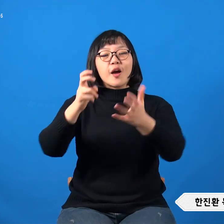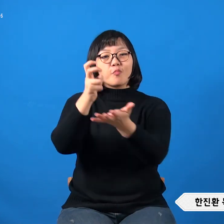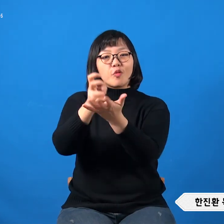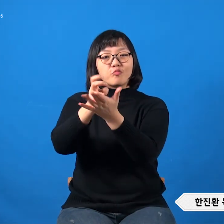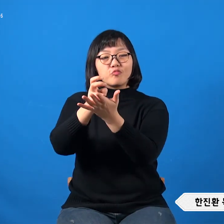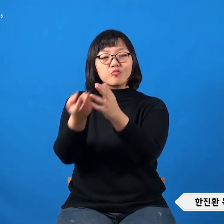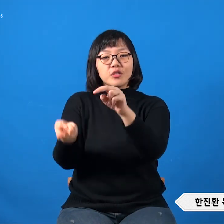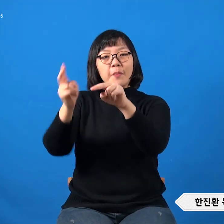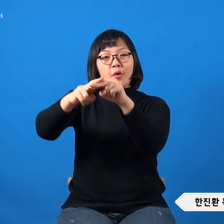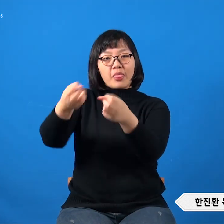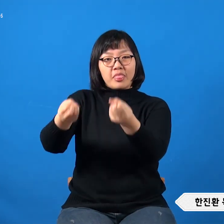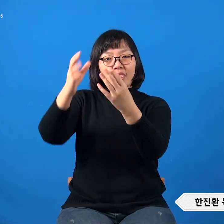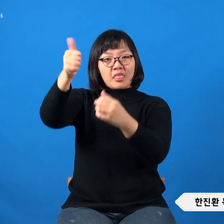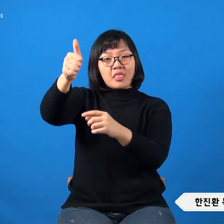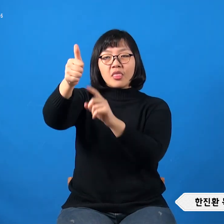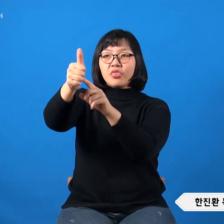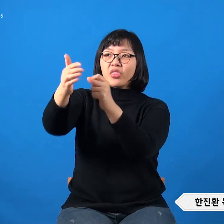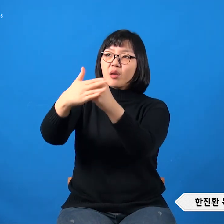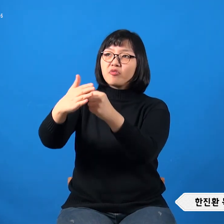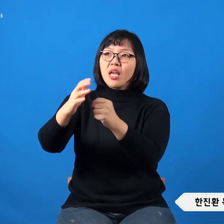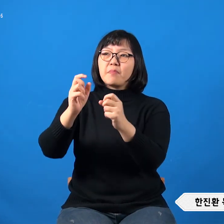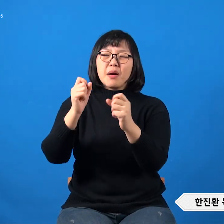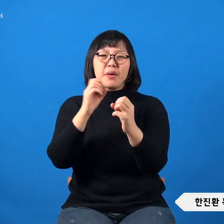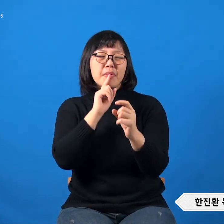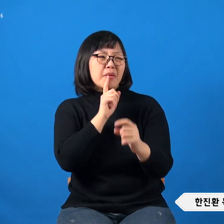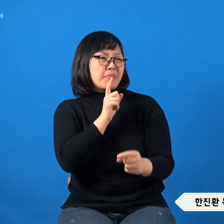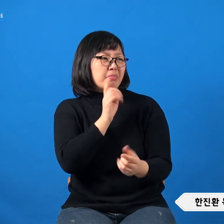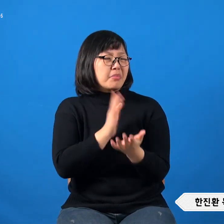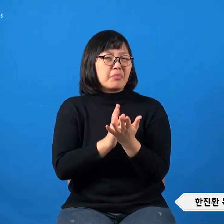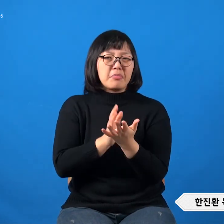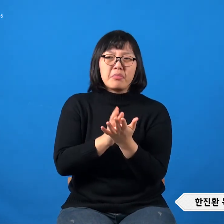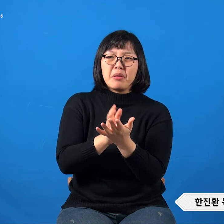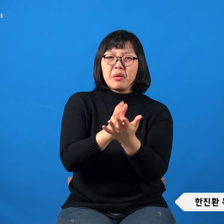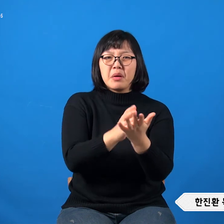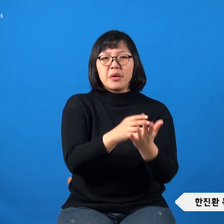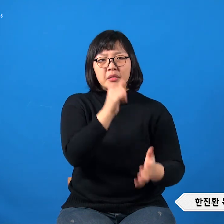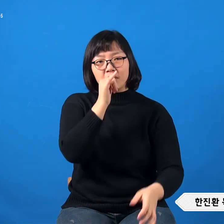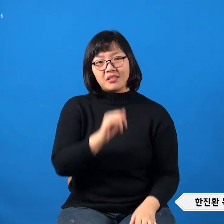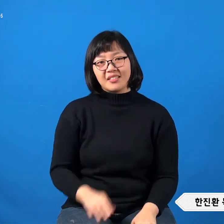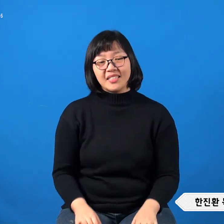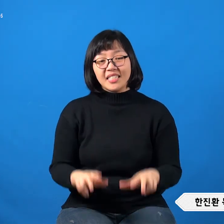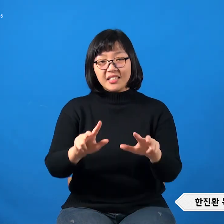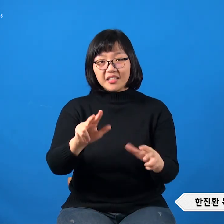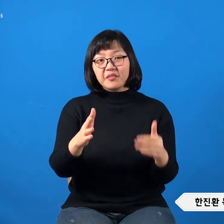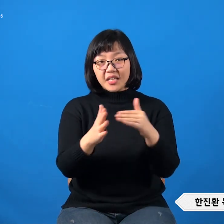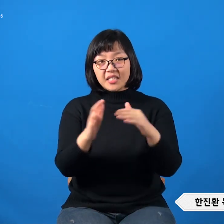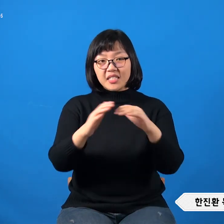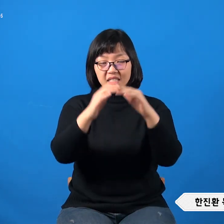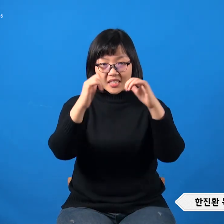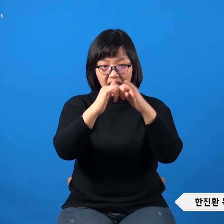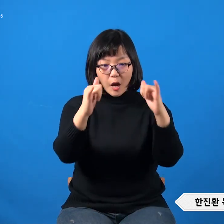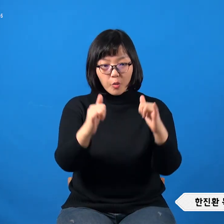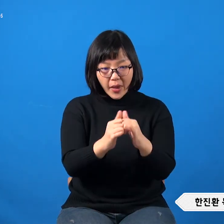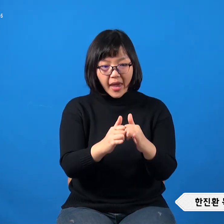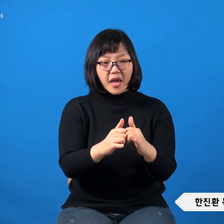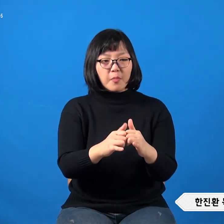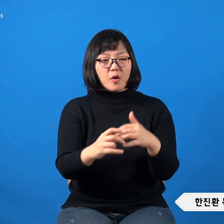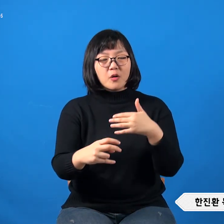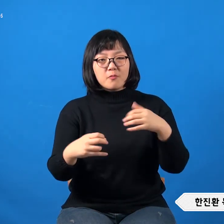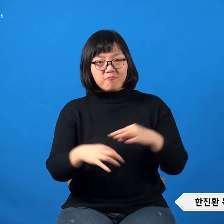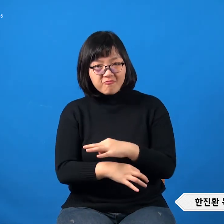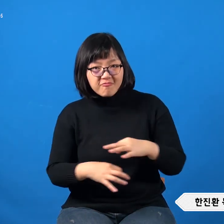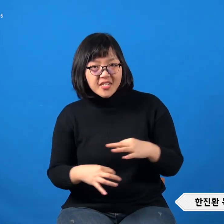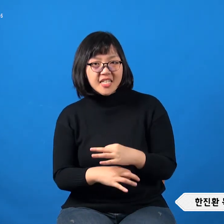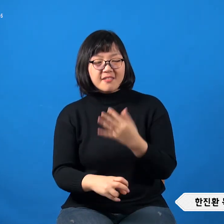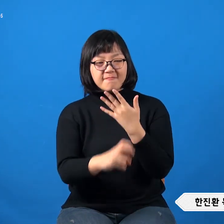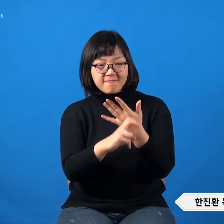시끌벅적하지 않습니까? 그분은 그동안에 이 사회의 부정과 불공정과 무슨 특혜 그런 것에 대해서